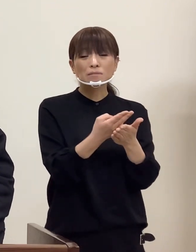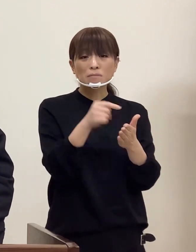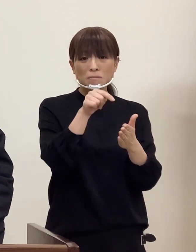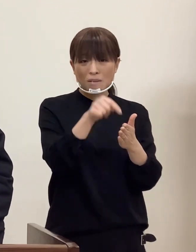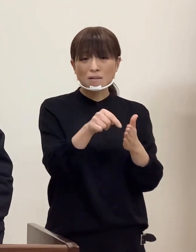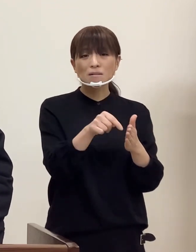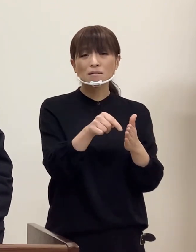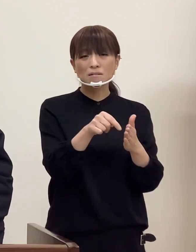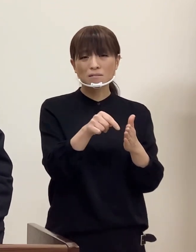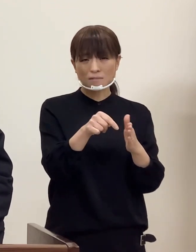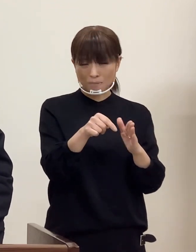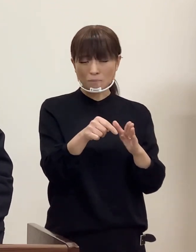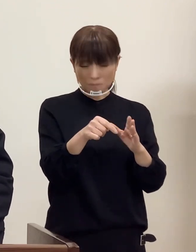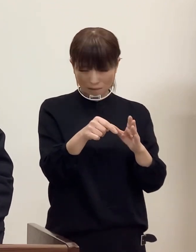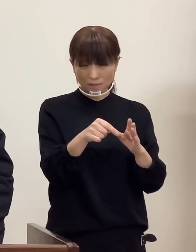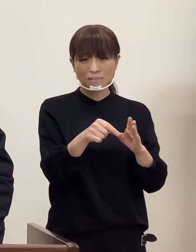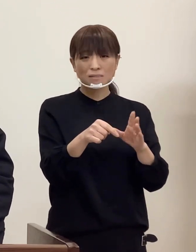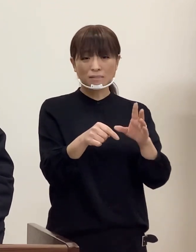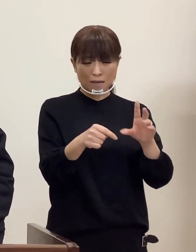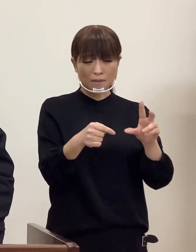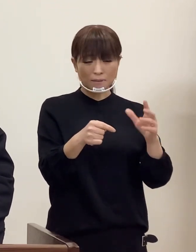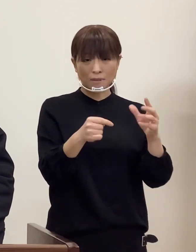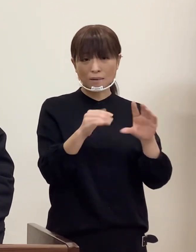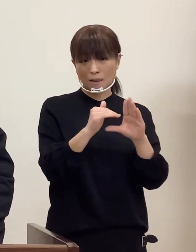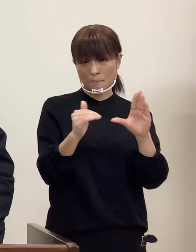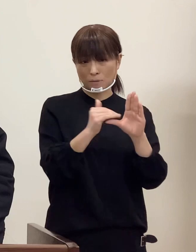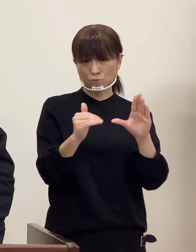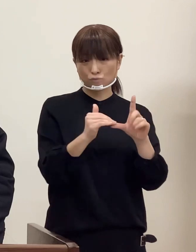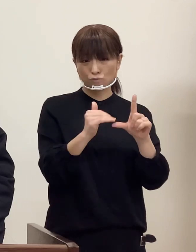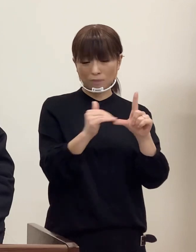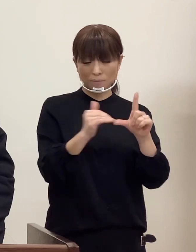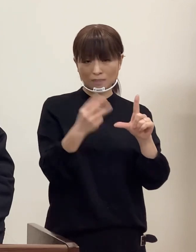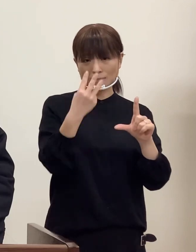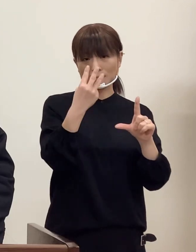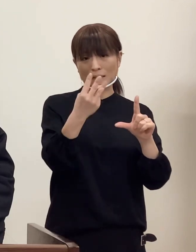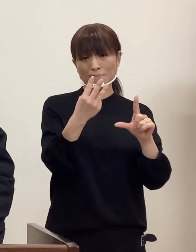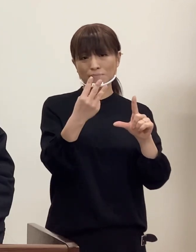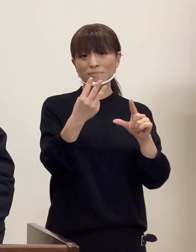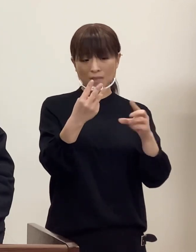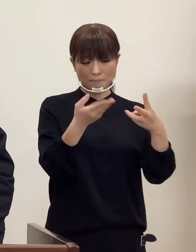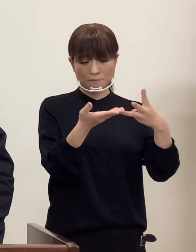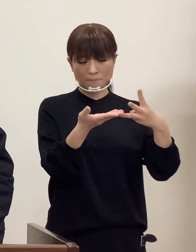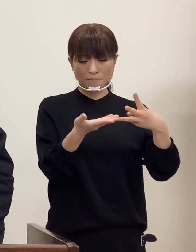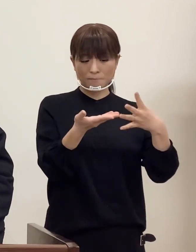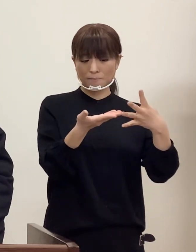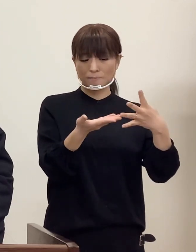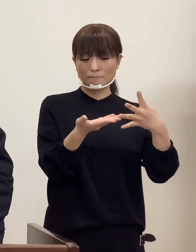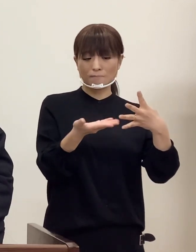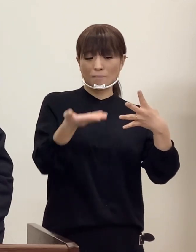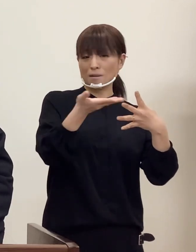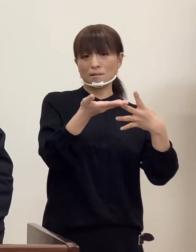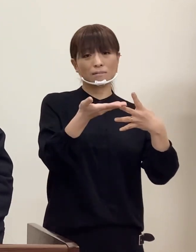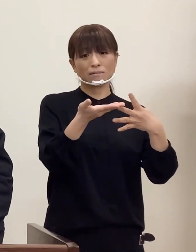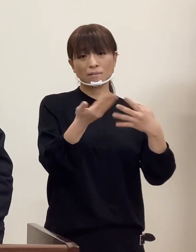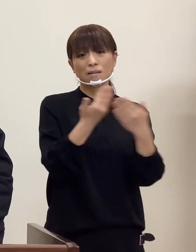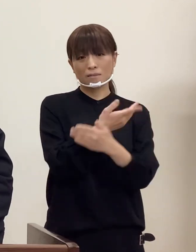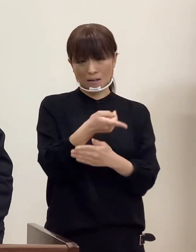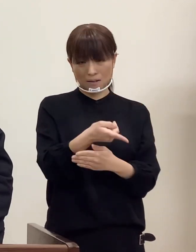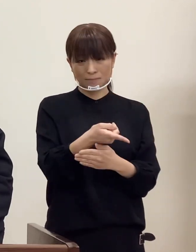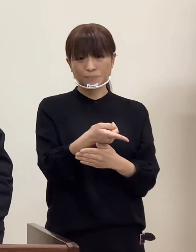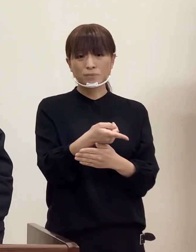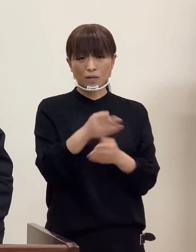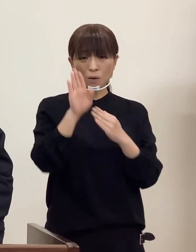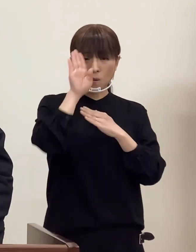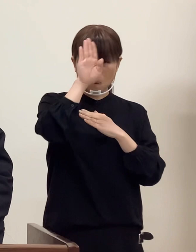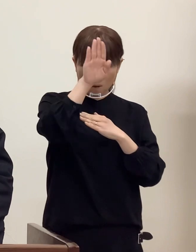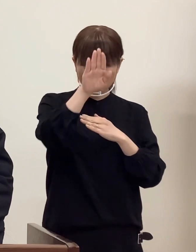階中、上から2番目の緊急度となります、フェーズ3に移行しました。これ以上、新型コロナ感